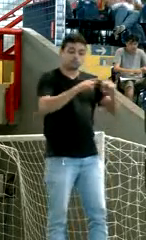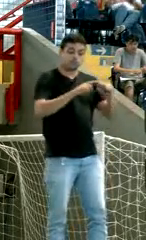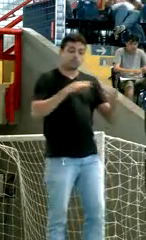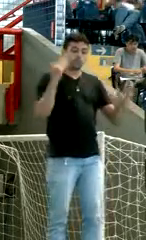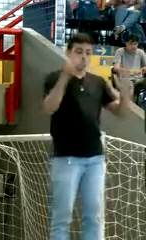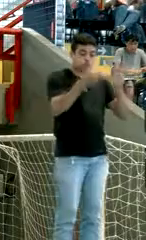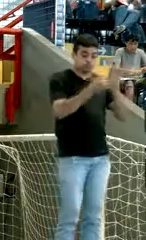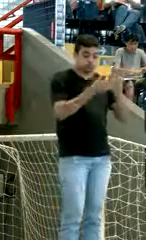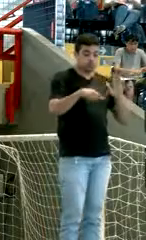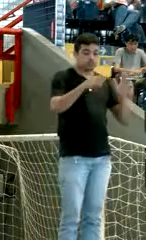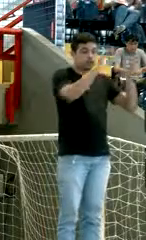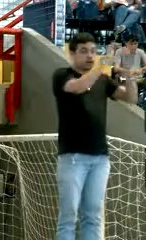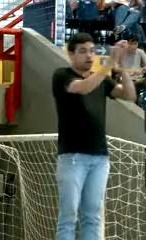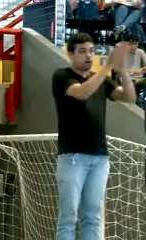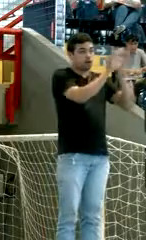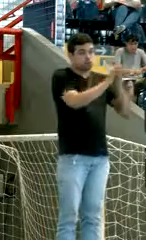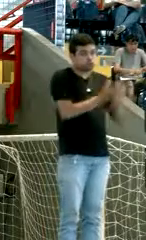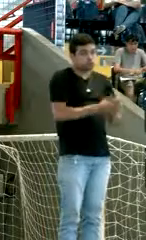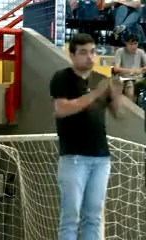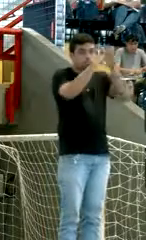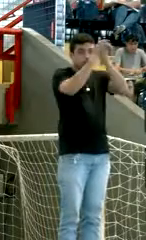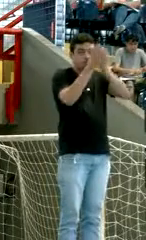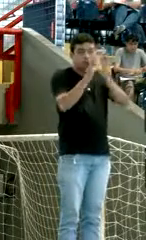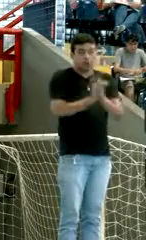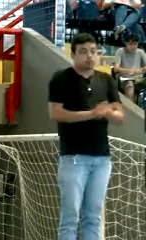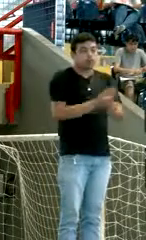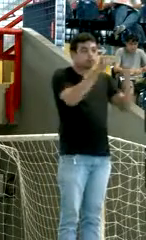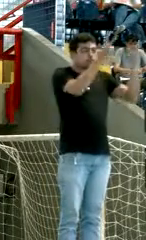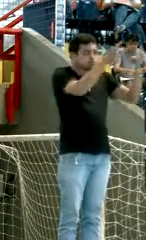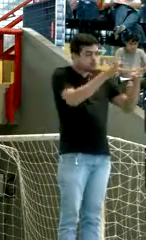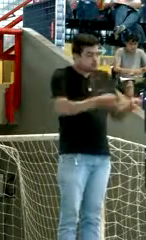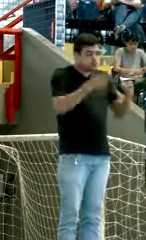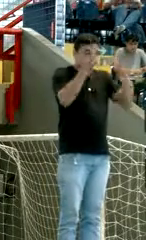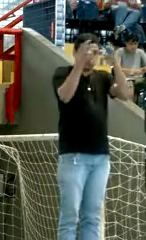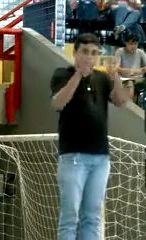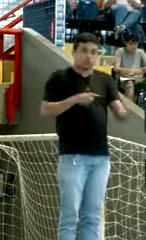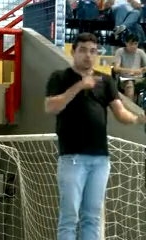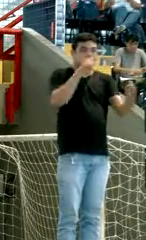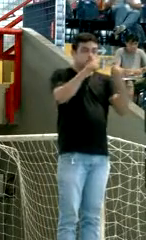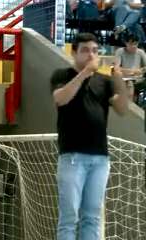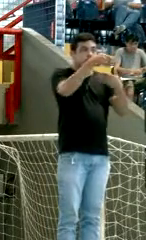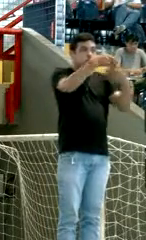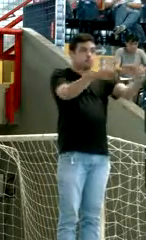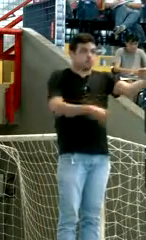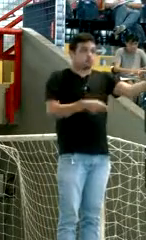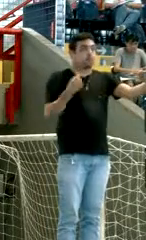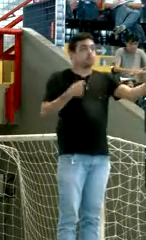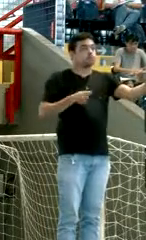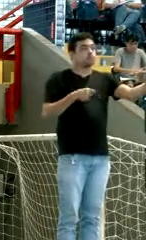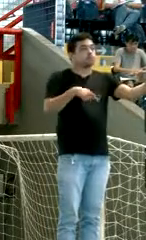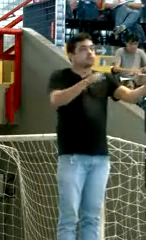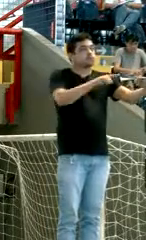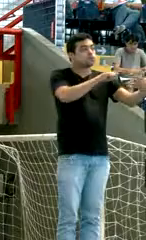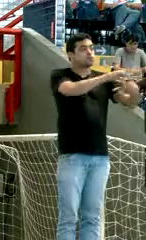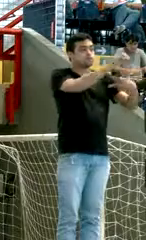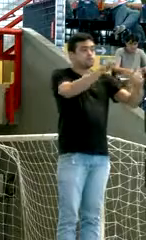essas manifestações artísticas, tá? Nos interessam para a prova, nos interessam para o nosso